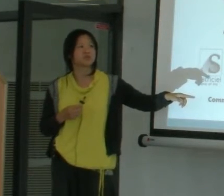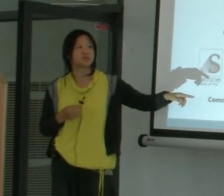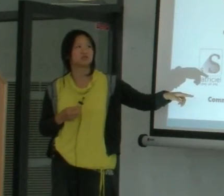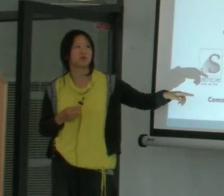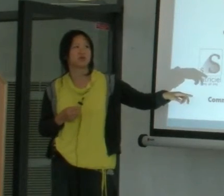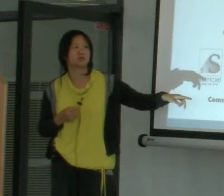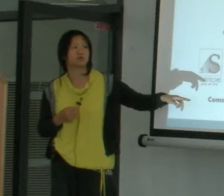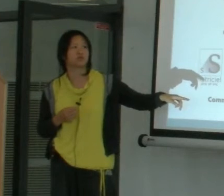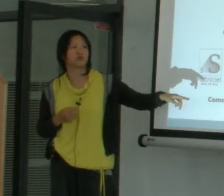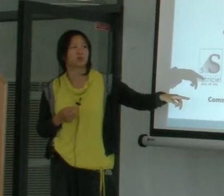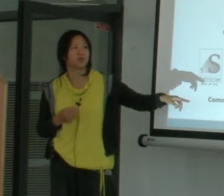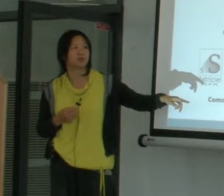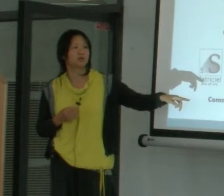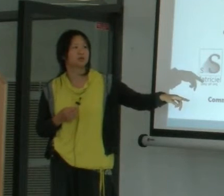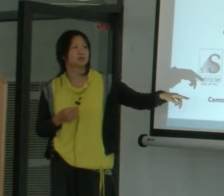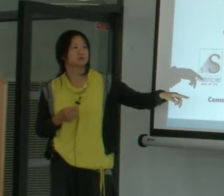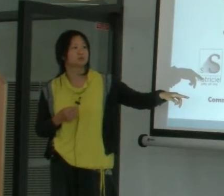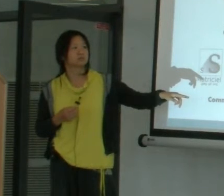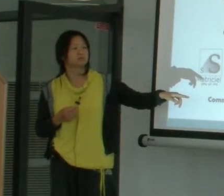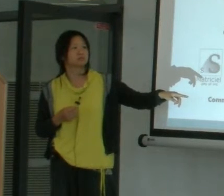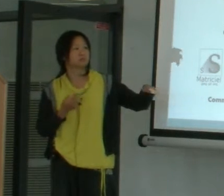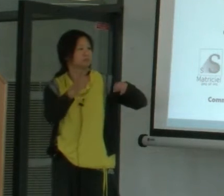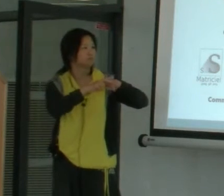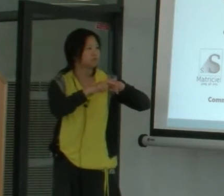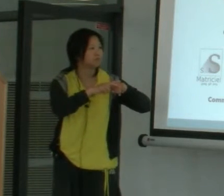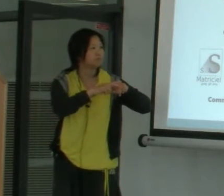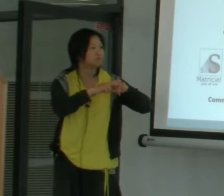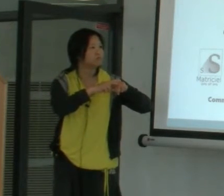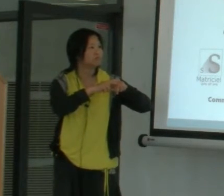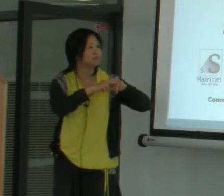de signes voilà, qui ont fermé.